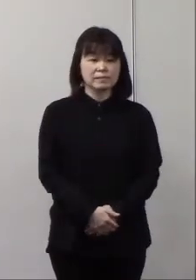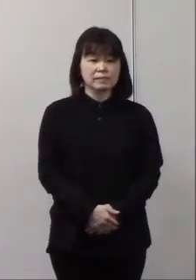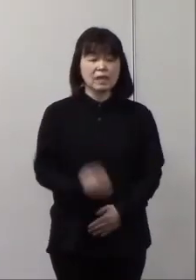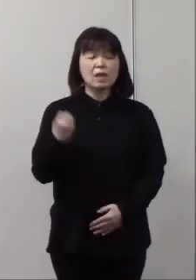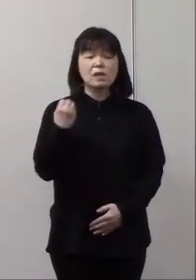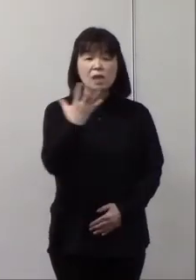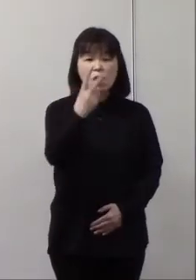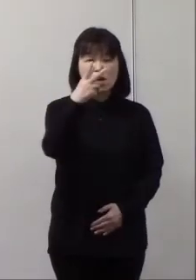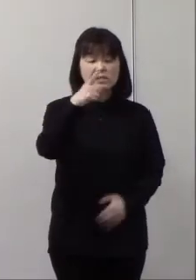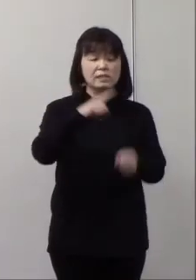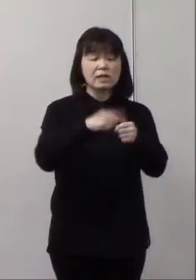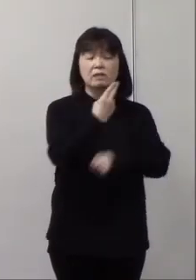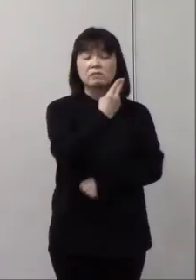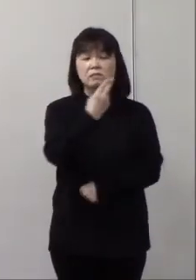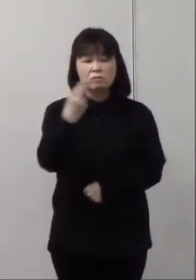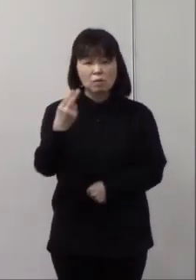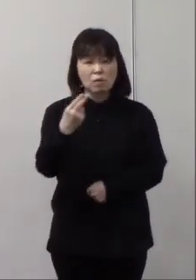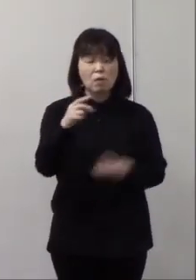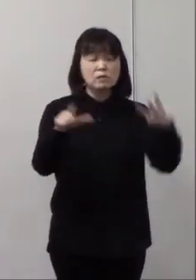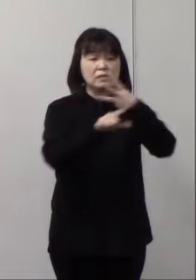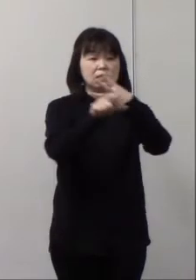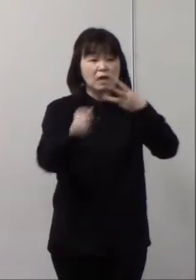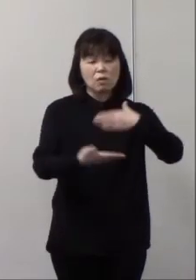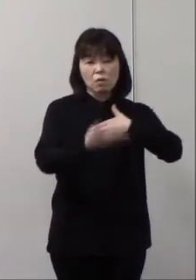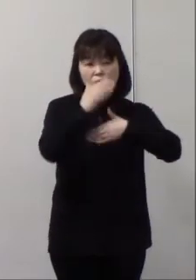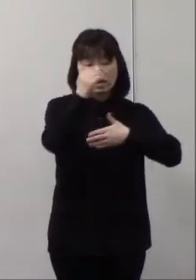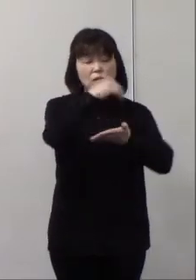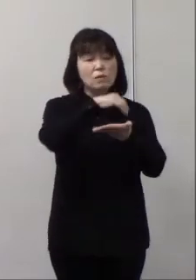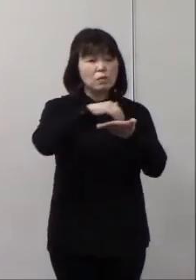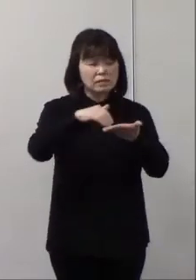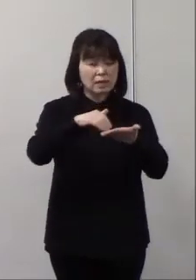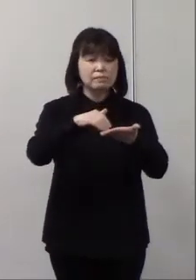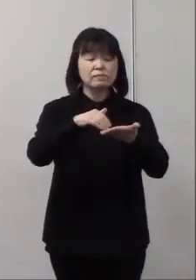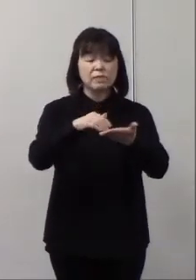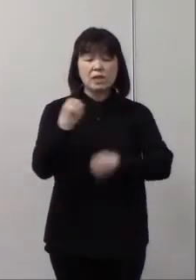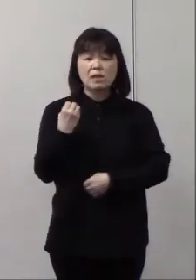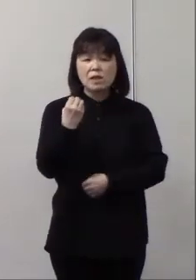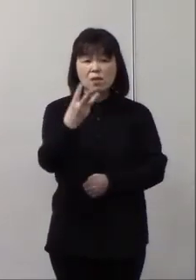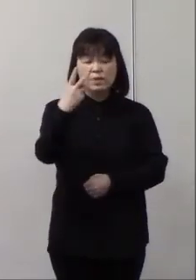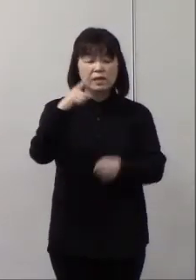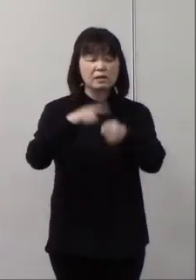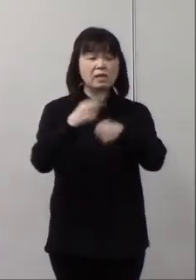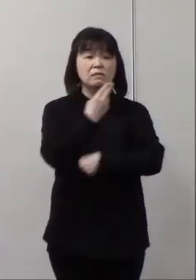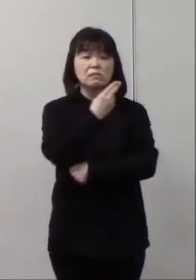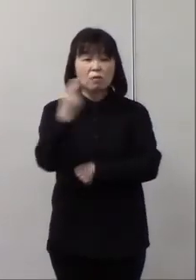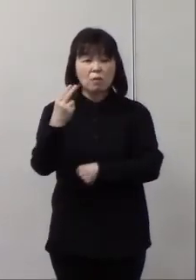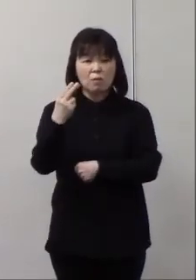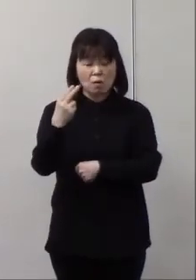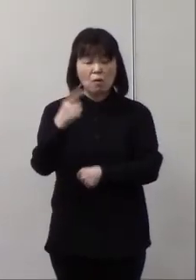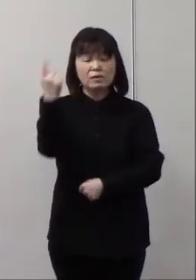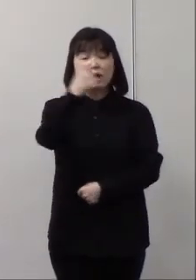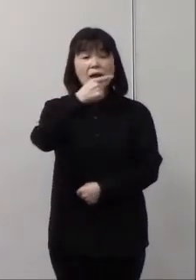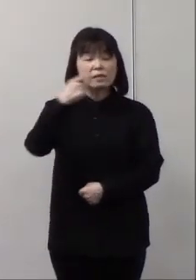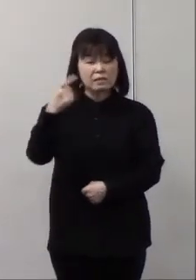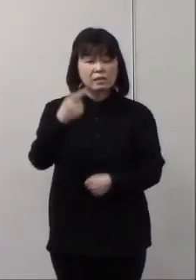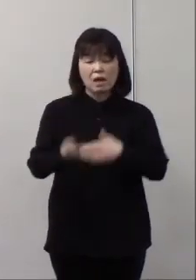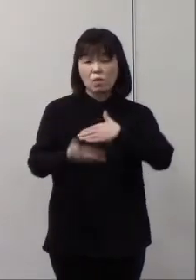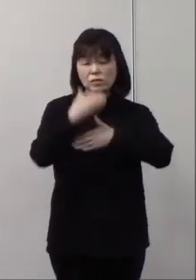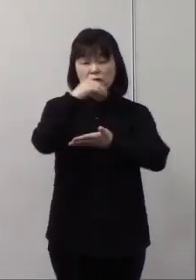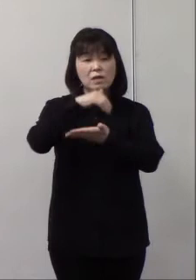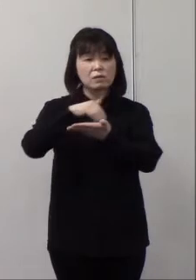令和2年度の3月補正予算と令和3年度の第1回の補正予